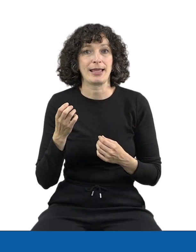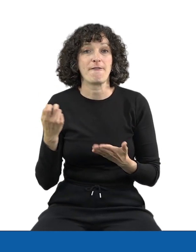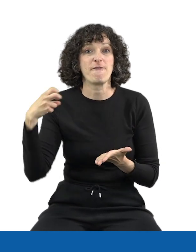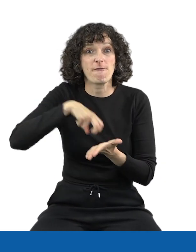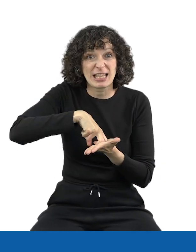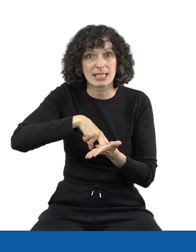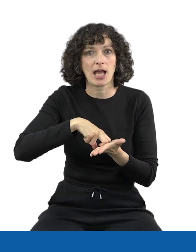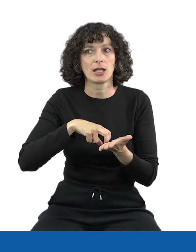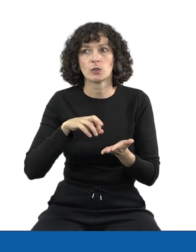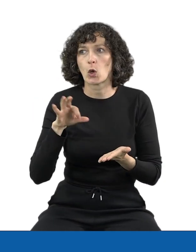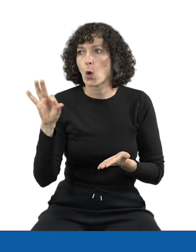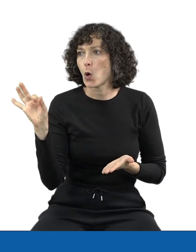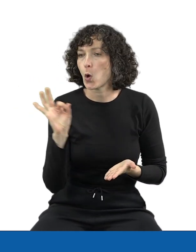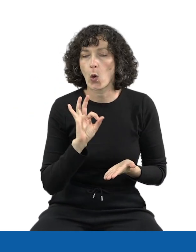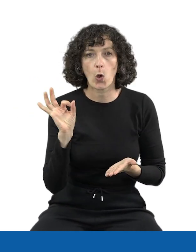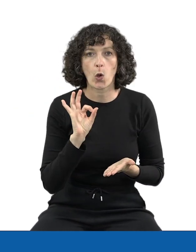de fechas,